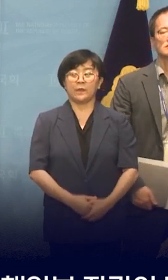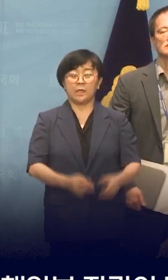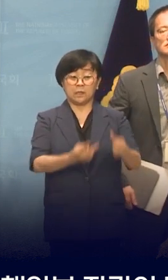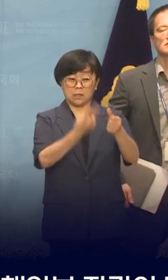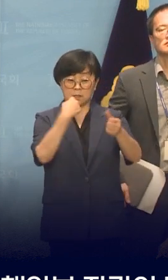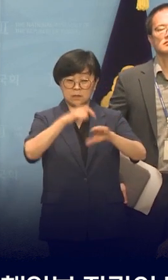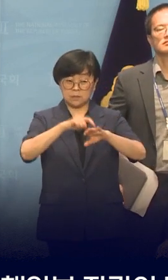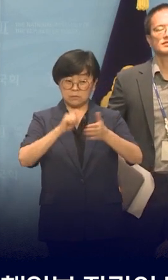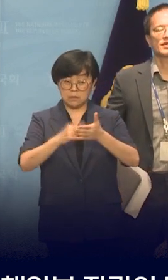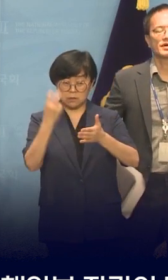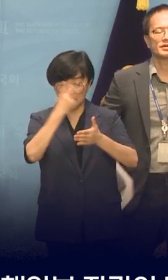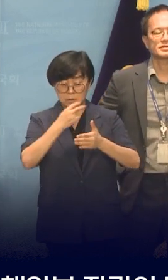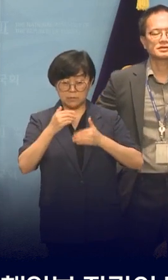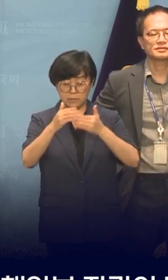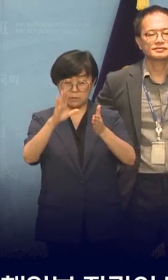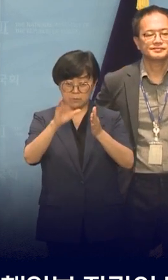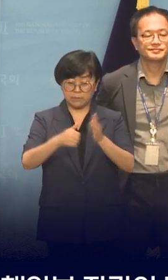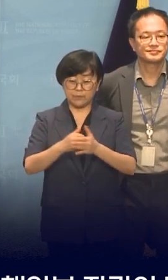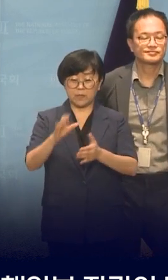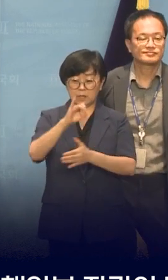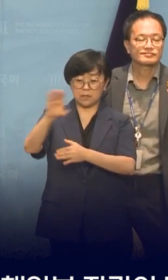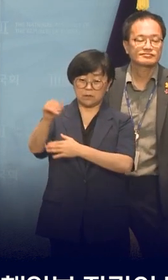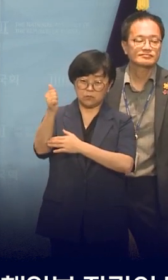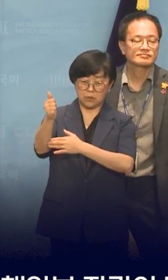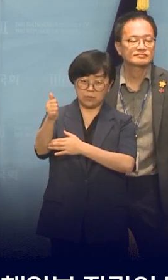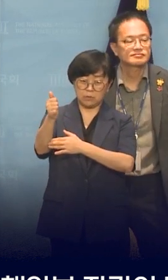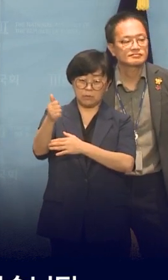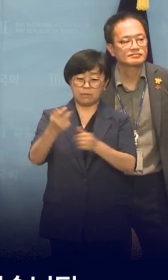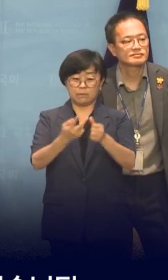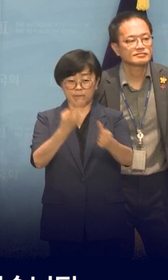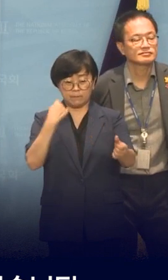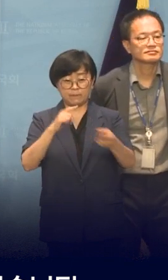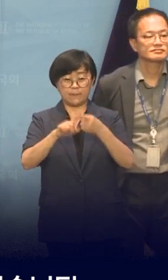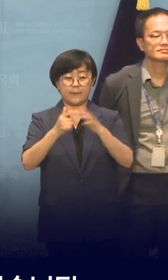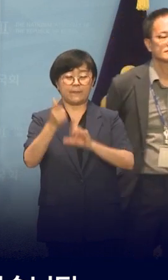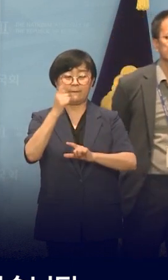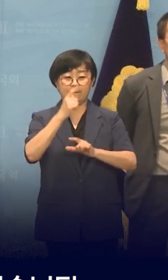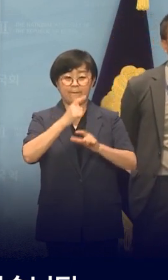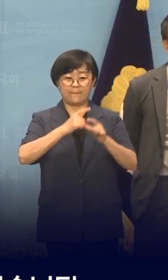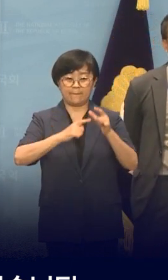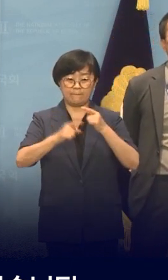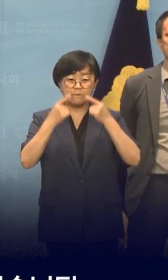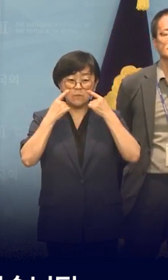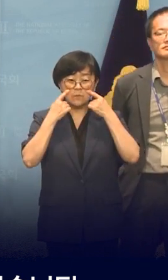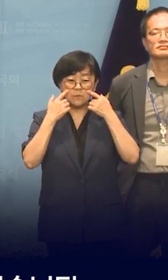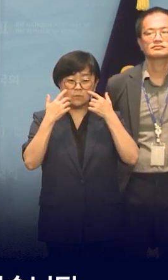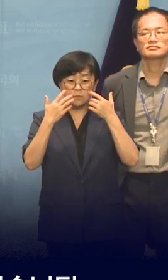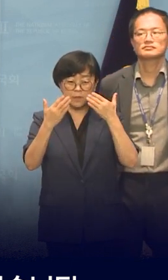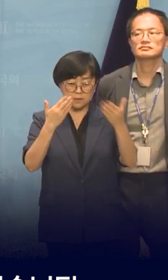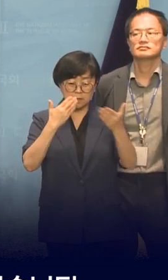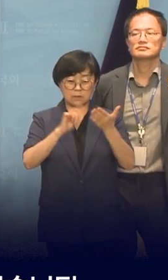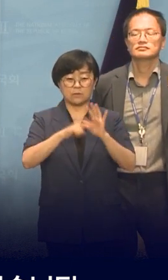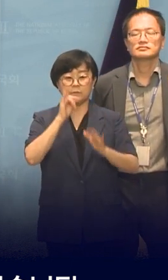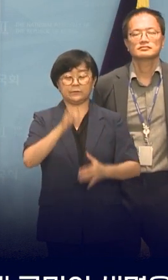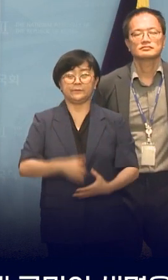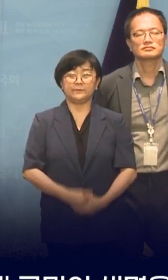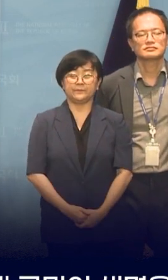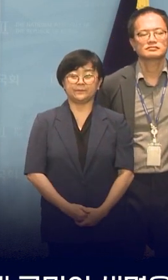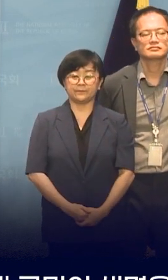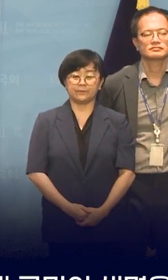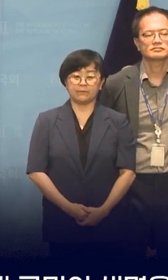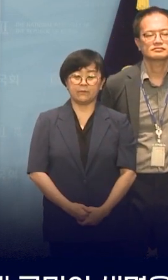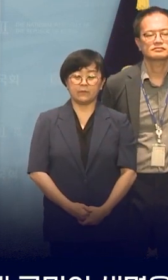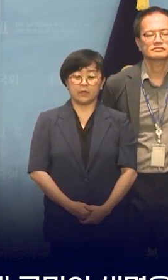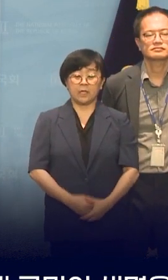탄핵심리 과정을 거치면서 이상민 행안부 장관의 탄핵은 더욱 자명해졌다고 할 수 있습니다